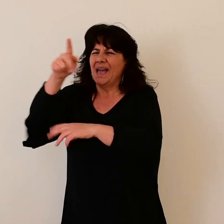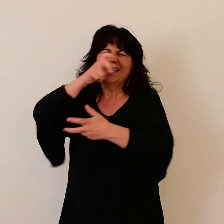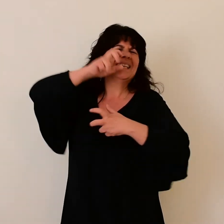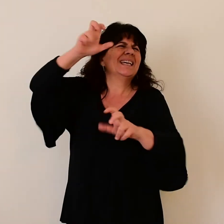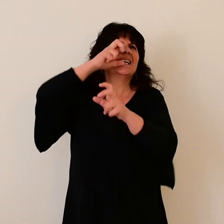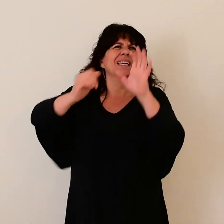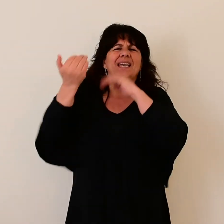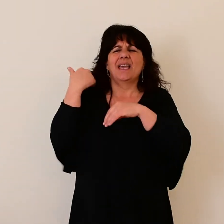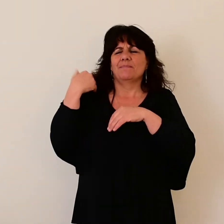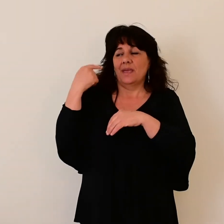souffrances.